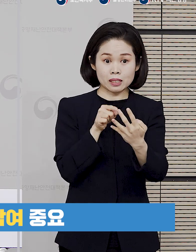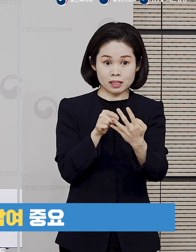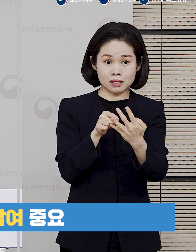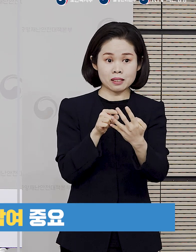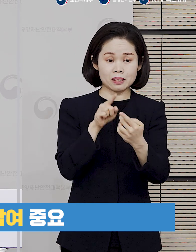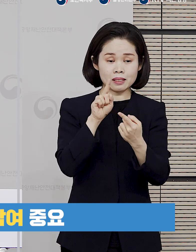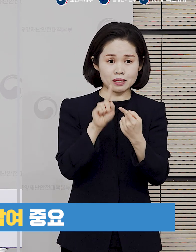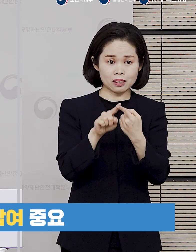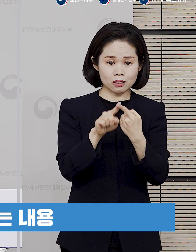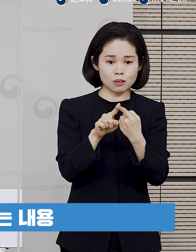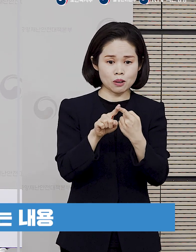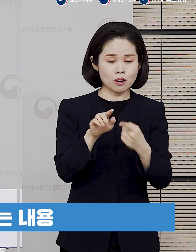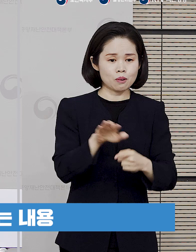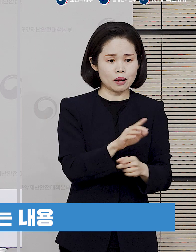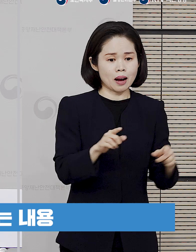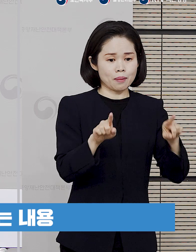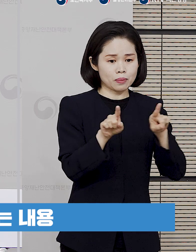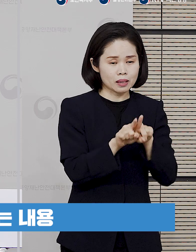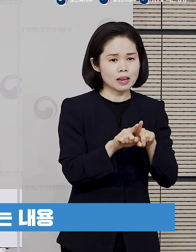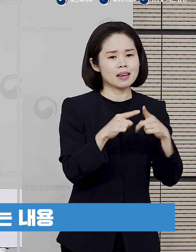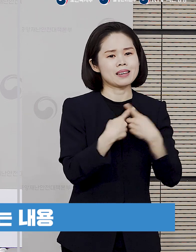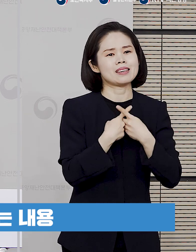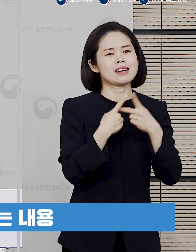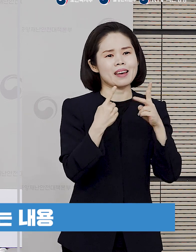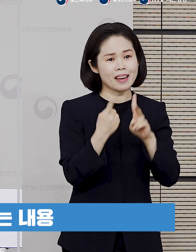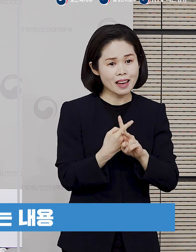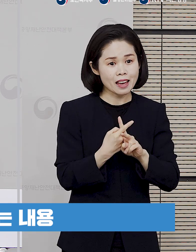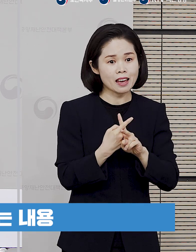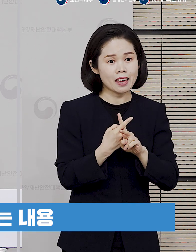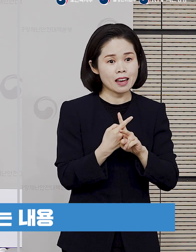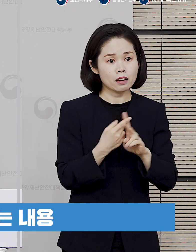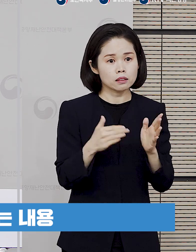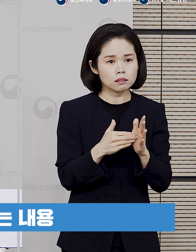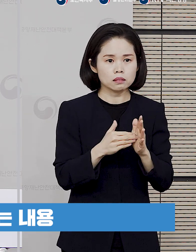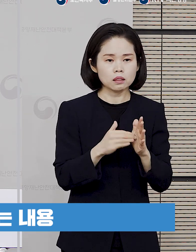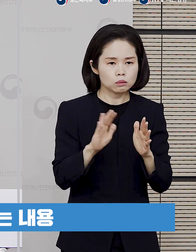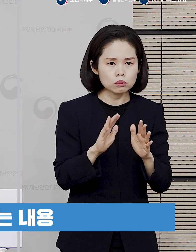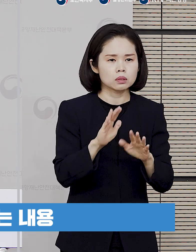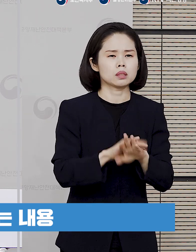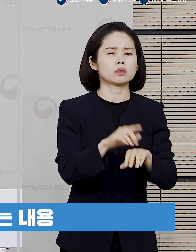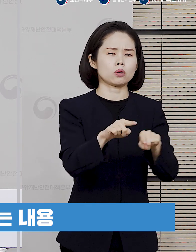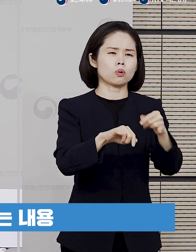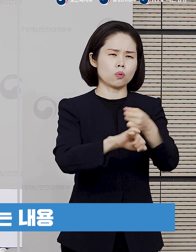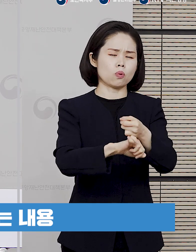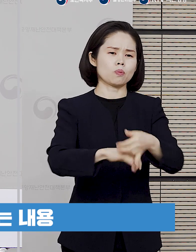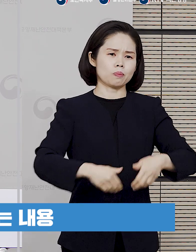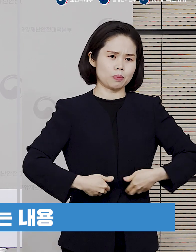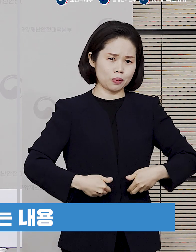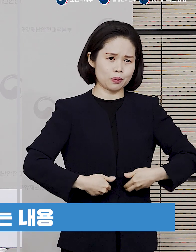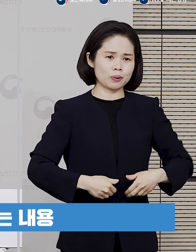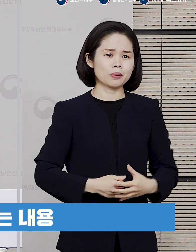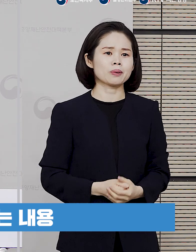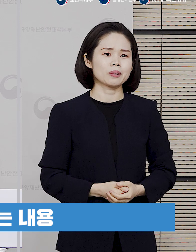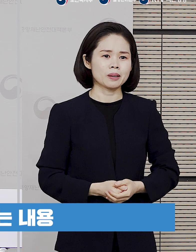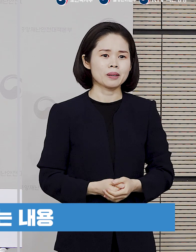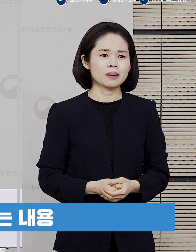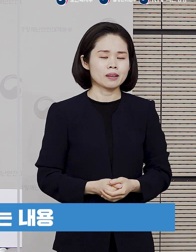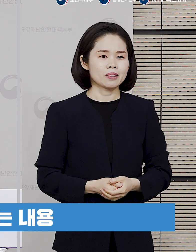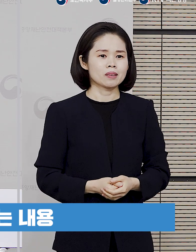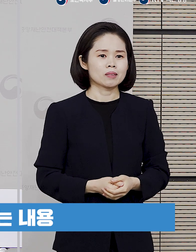수칙, 규범은 우리가 함께 익히고 이해하고 실천해야만 효과를 낼 수가 있습니다.